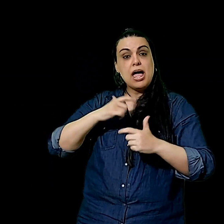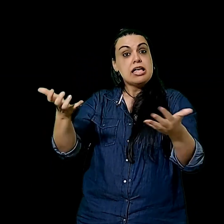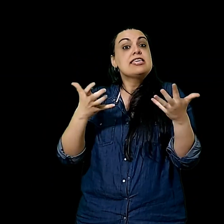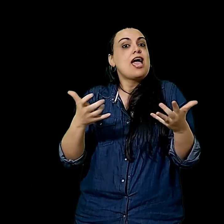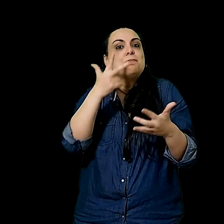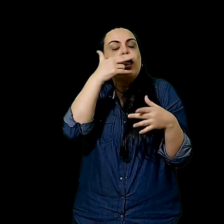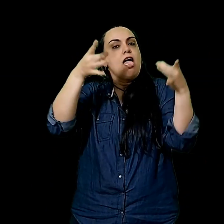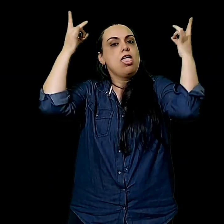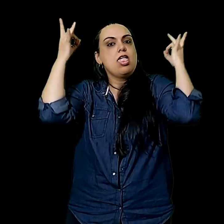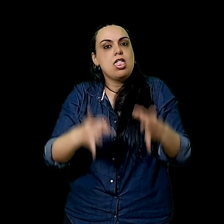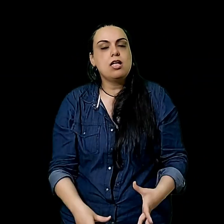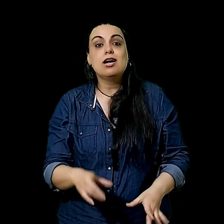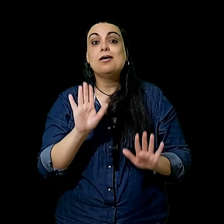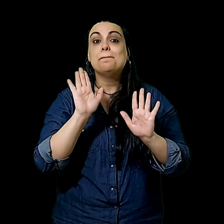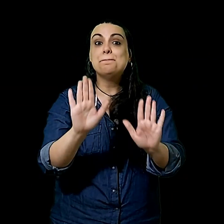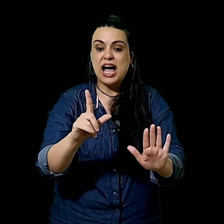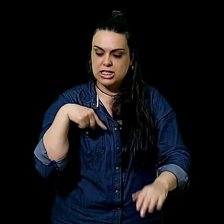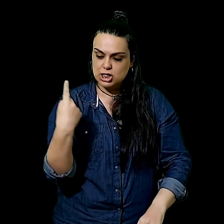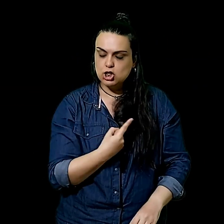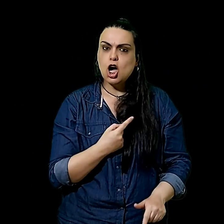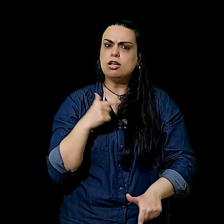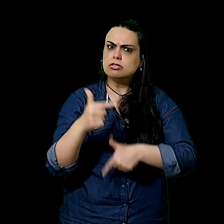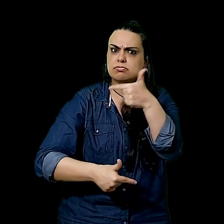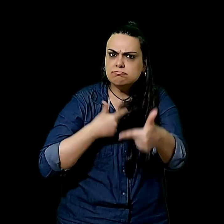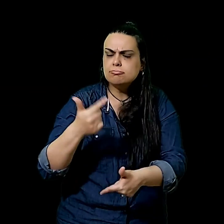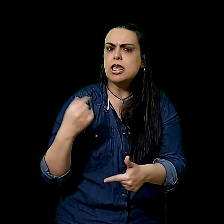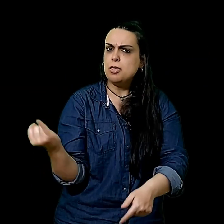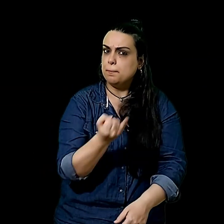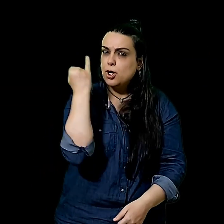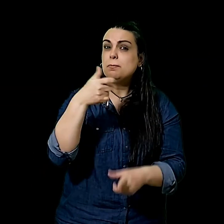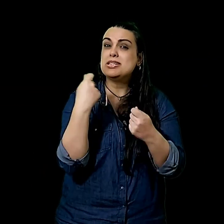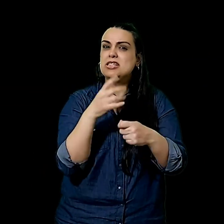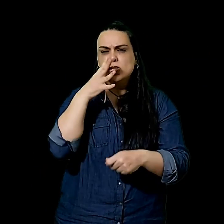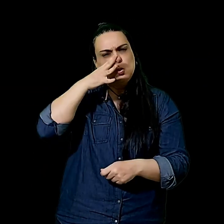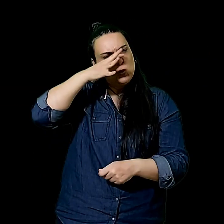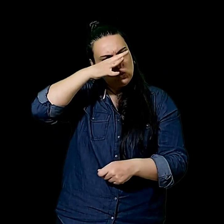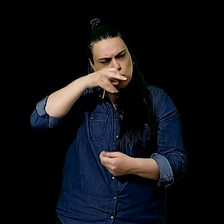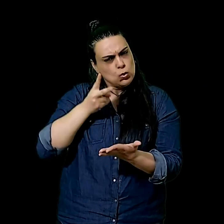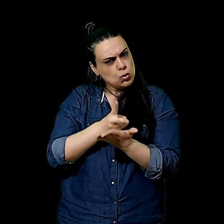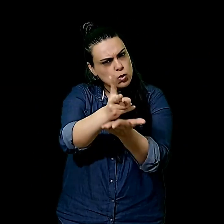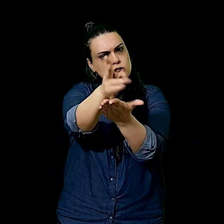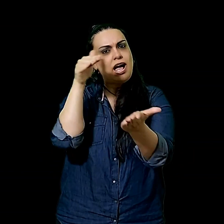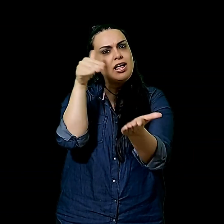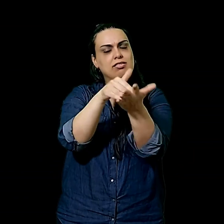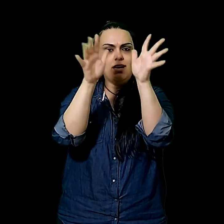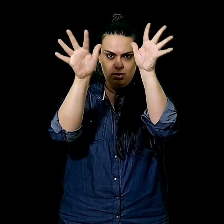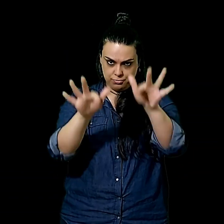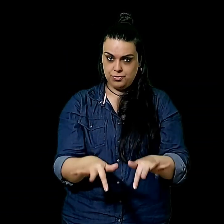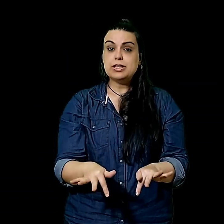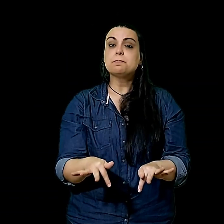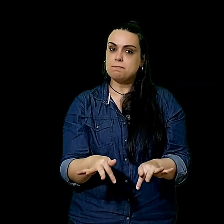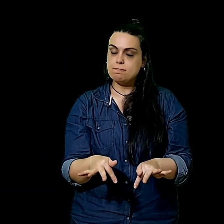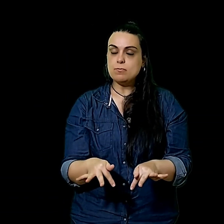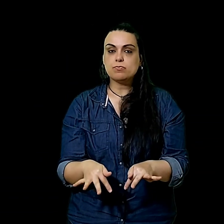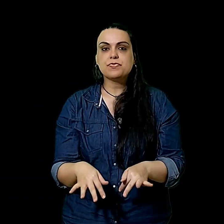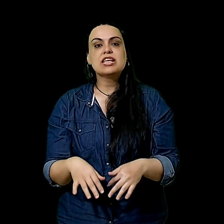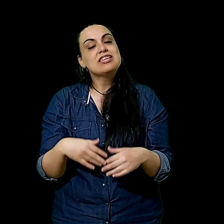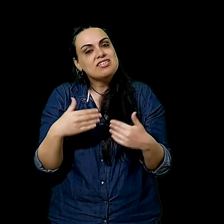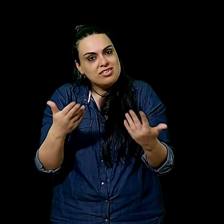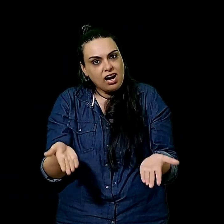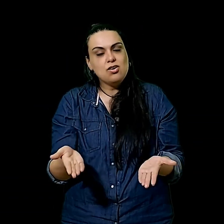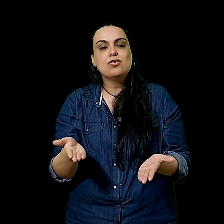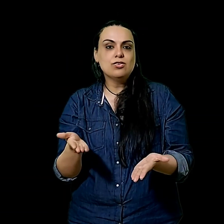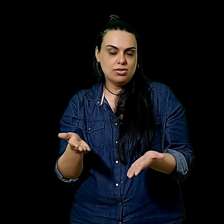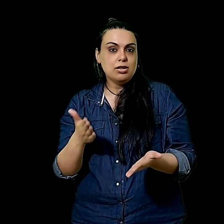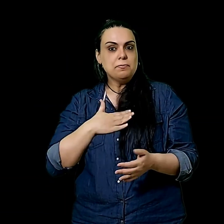que aquilo que nós estamos fazendo para Deus tem relevância e que a gente precisa continuar até o fim. Amém. Então, foi mais ou menos